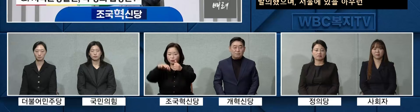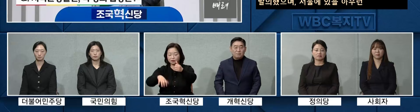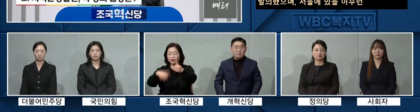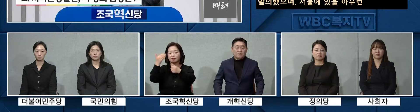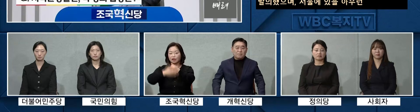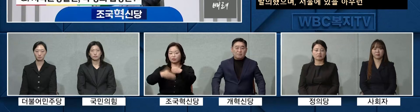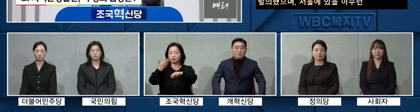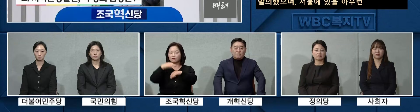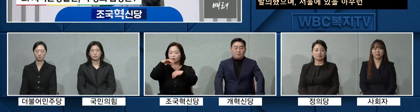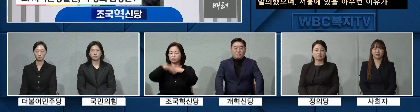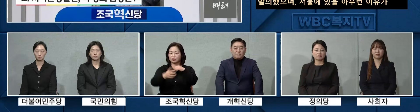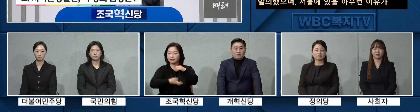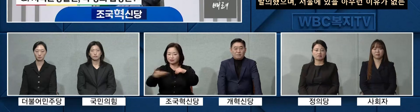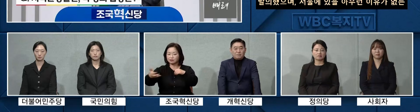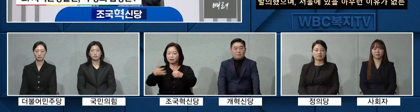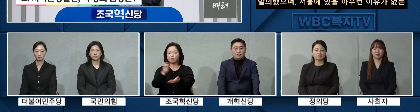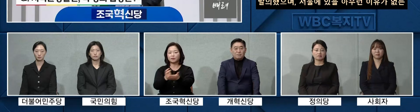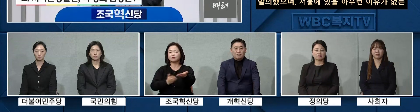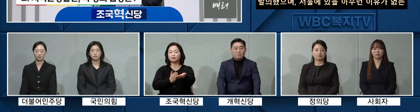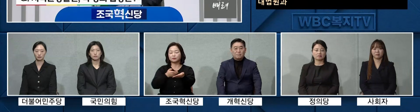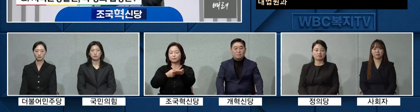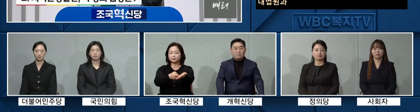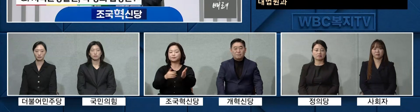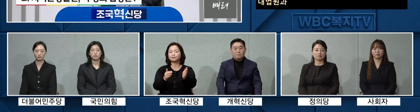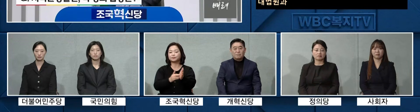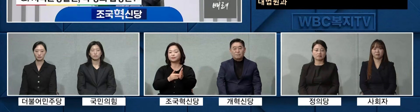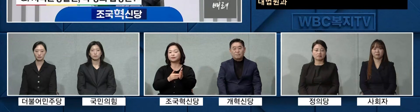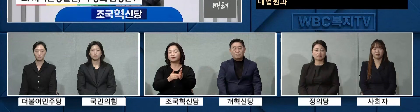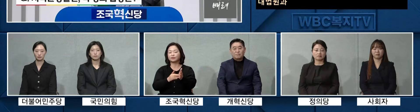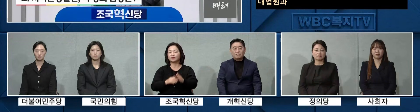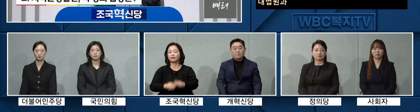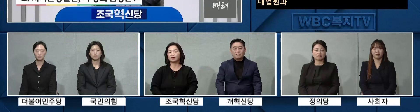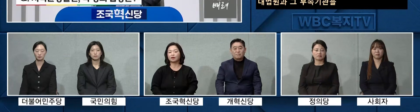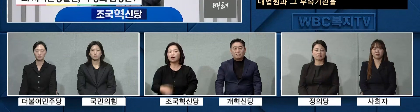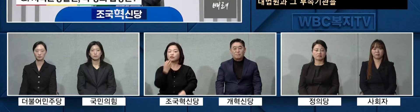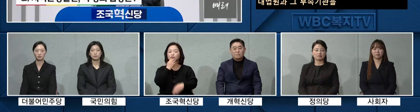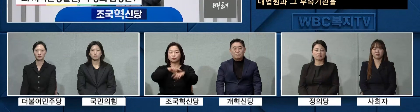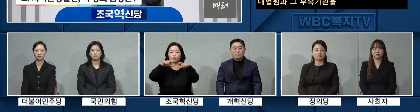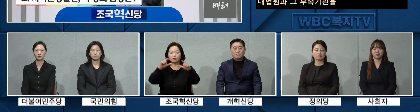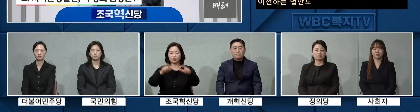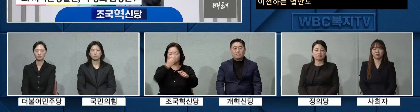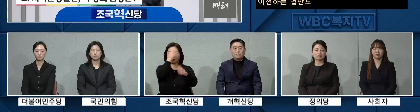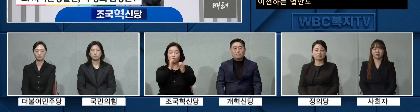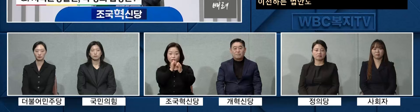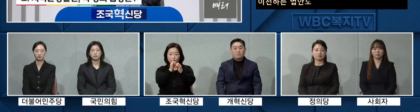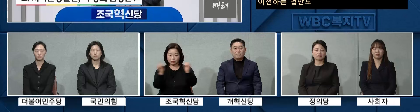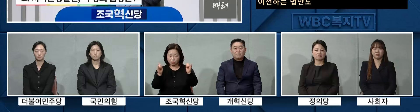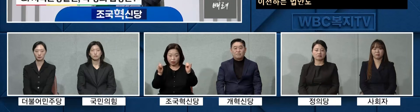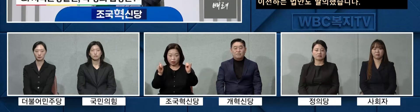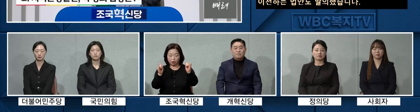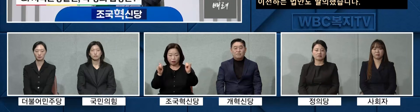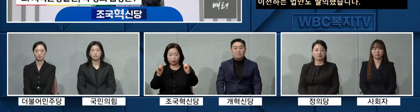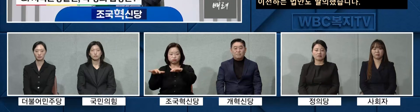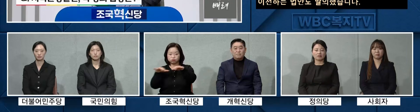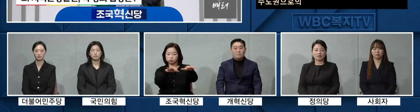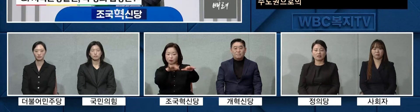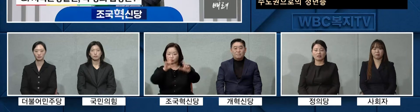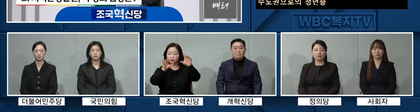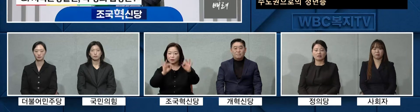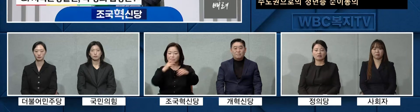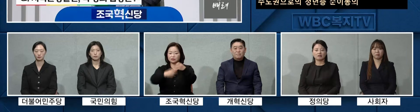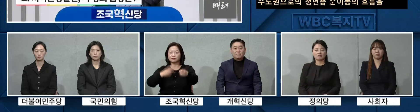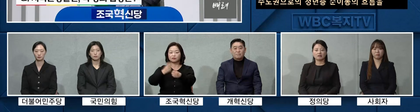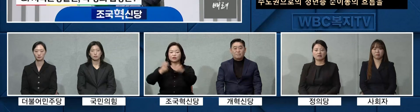지방으로 이전하는 법안도 발의했습니다. 수도권으로의 청년층 순이동의 흐름을 보면 최근 20년간